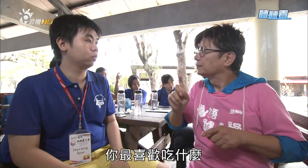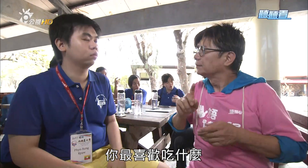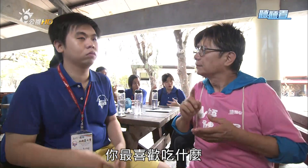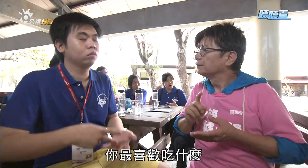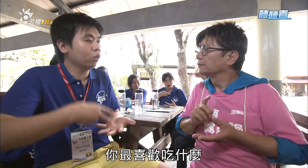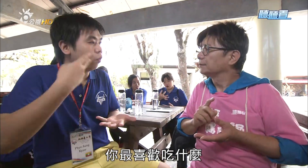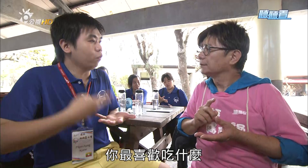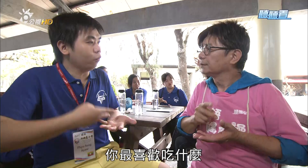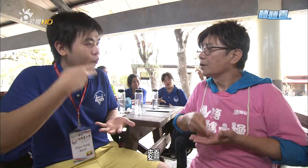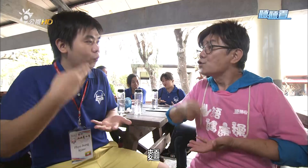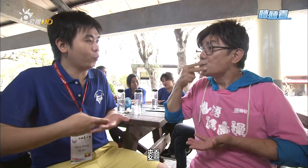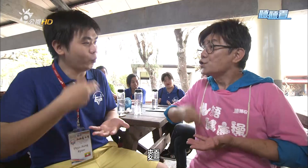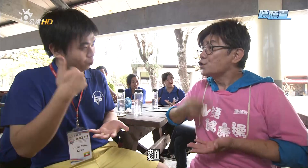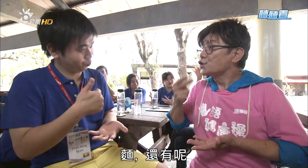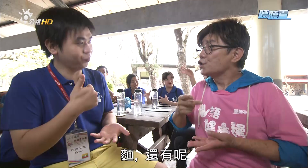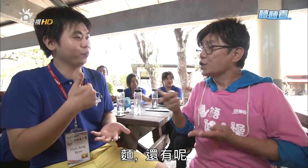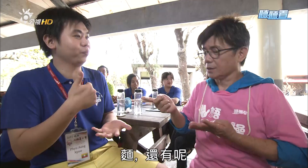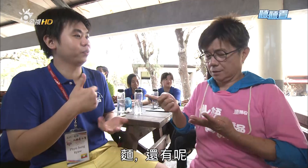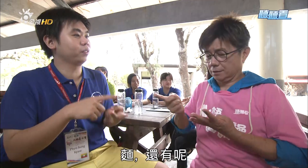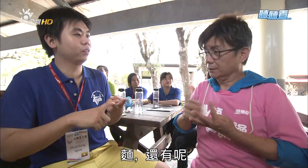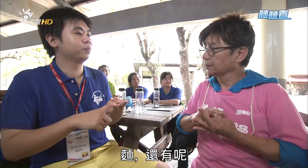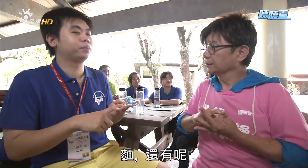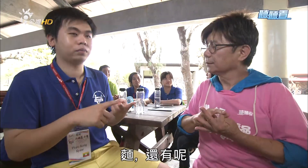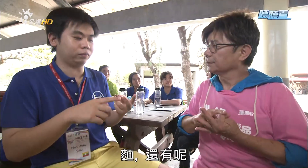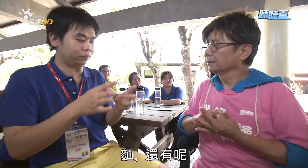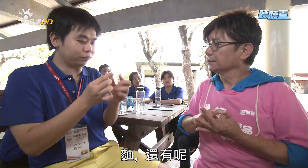什么？面，还有呢？